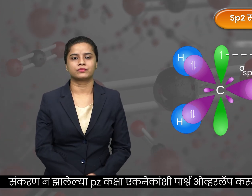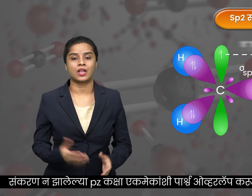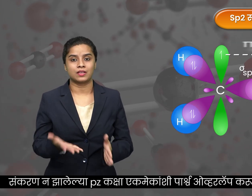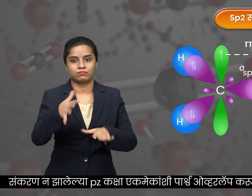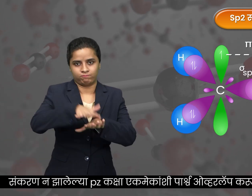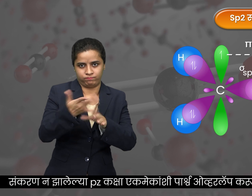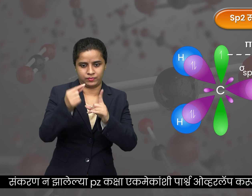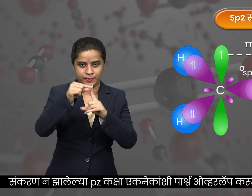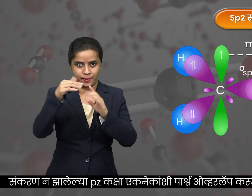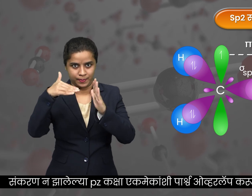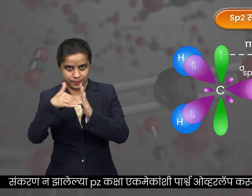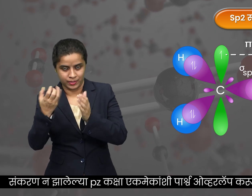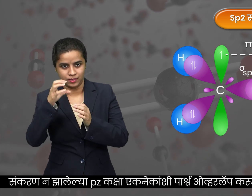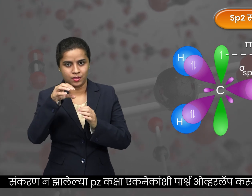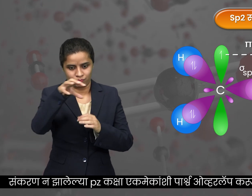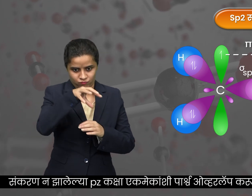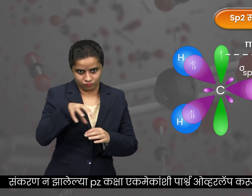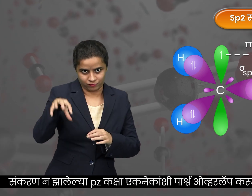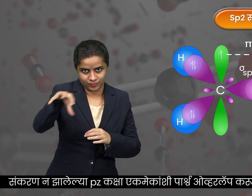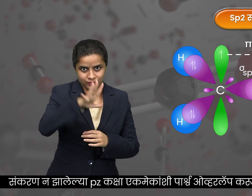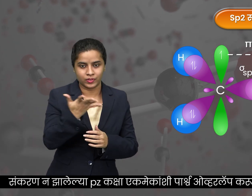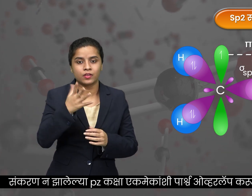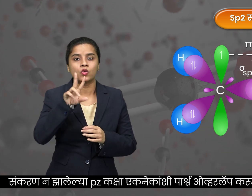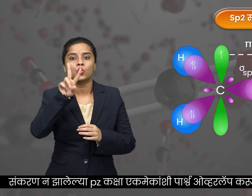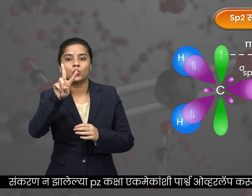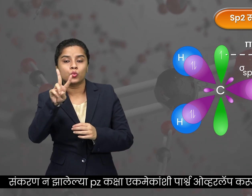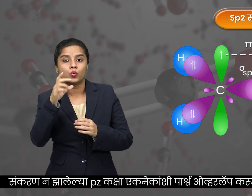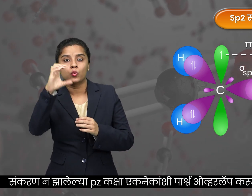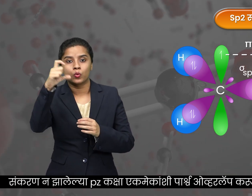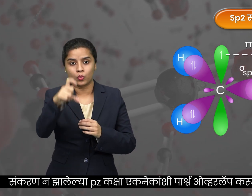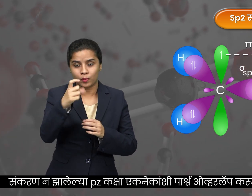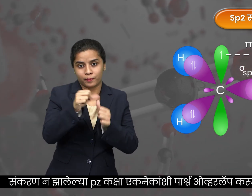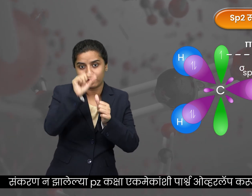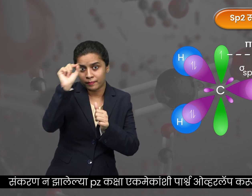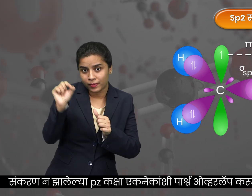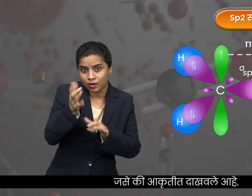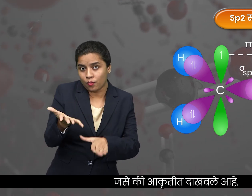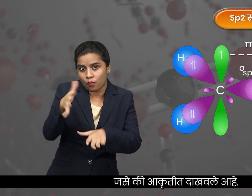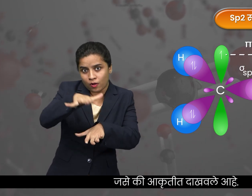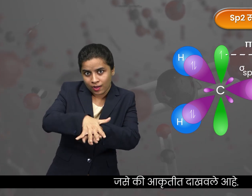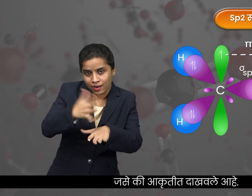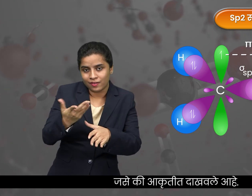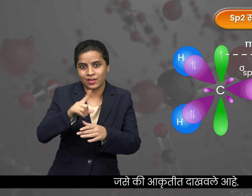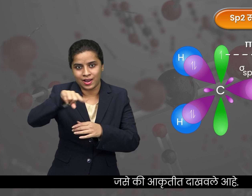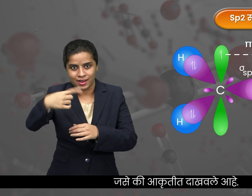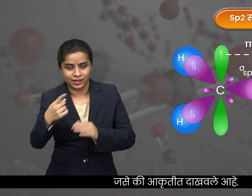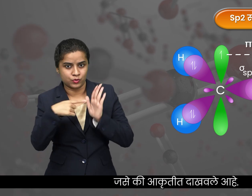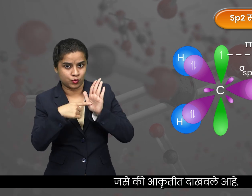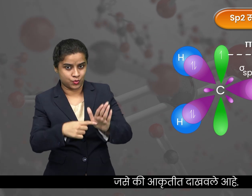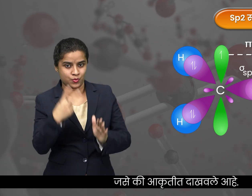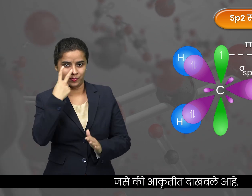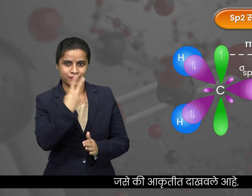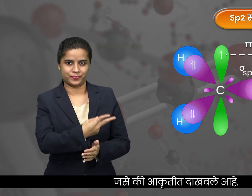संकरण न झालेल्या pz कक्षा एकमेकांशी पार्श्व ओव्हरलॅप करून पाय बंध तयार करतात, जसे की आकृतीत दाखवलेले